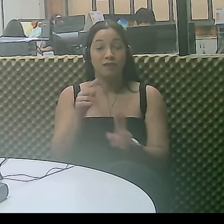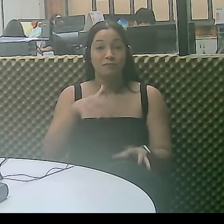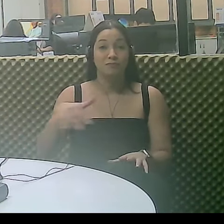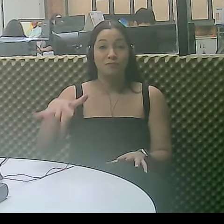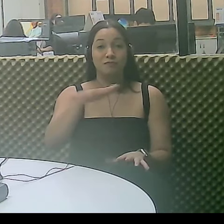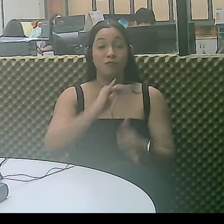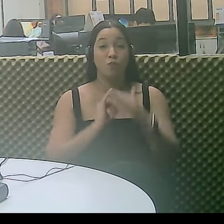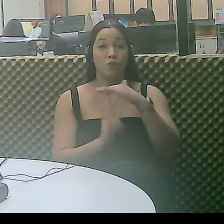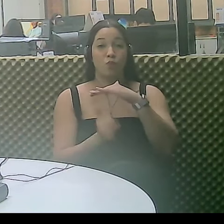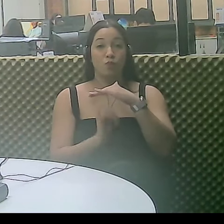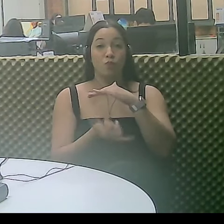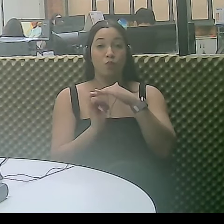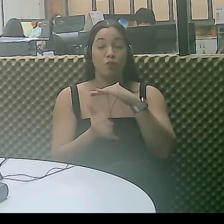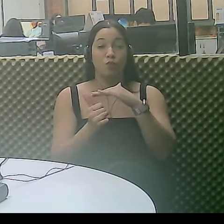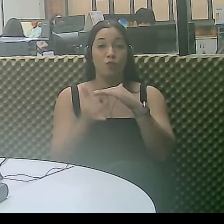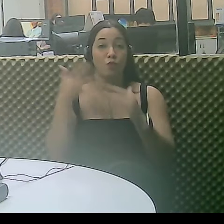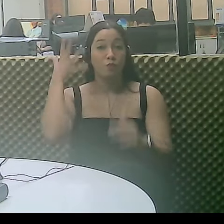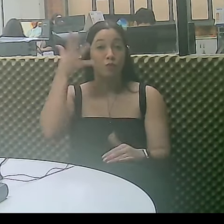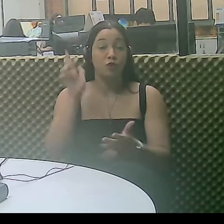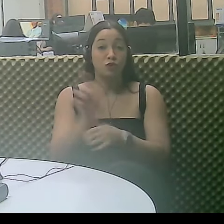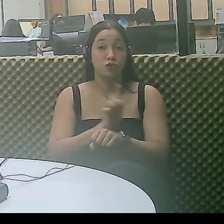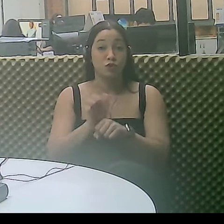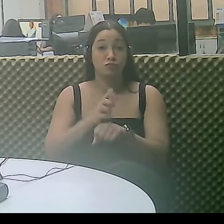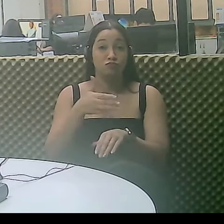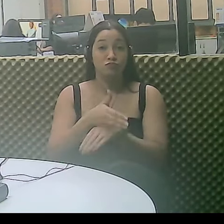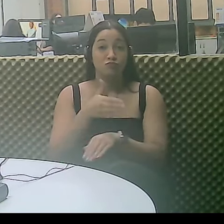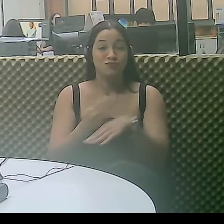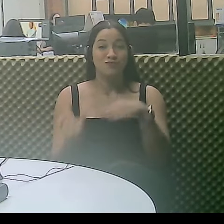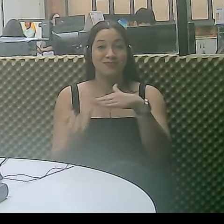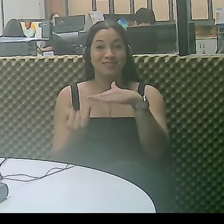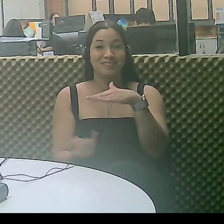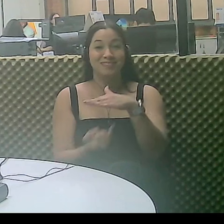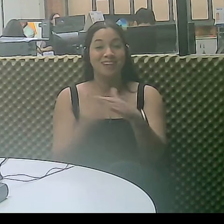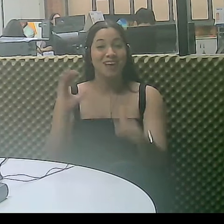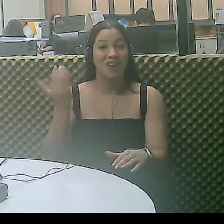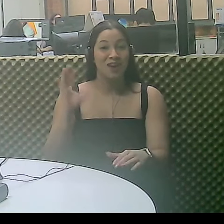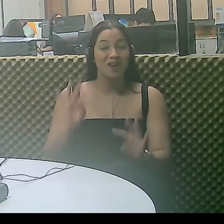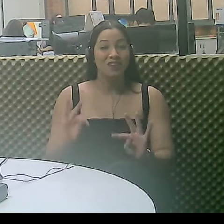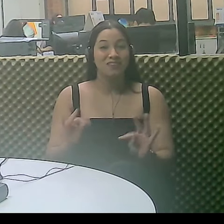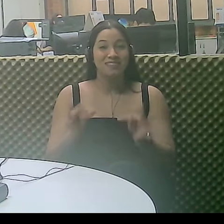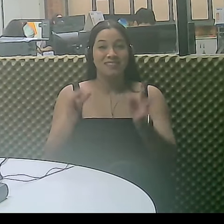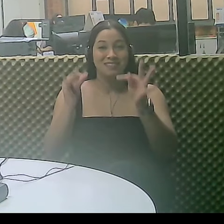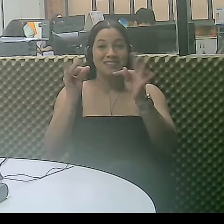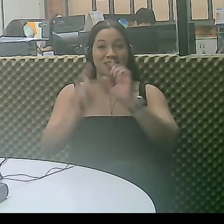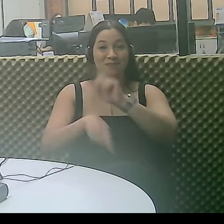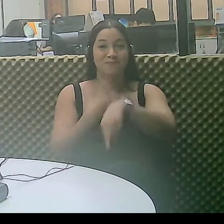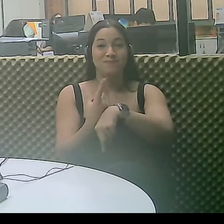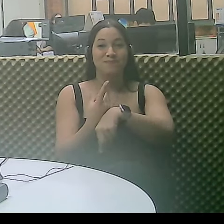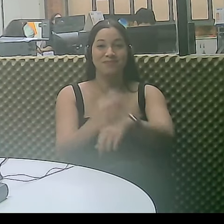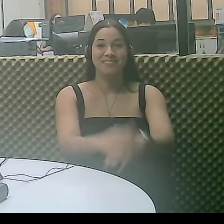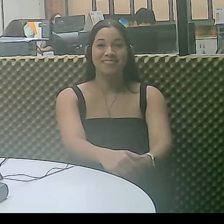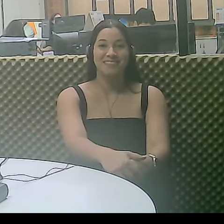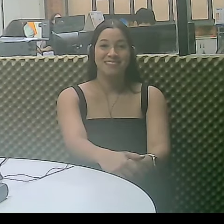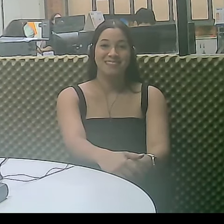de startups, fórum de gestão e participação de instituições de ciência, tecnologia e inovação.